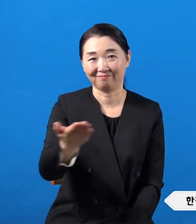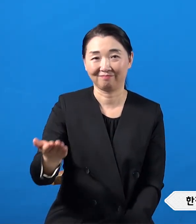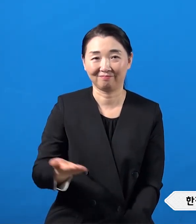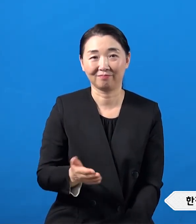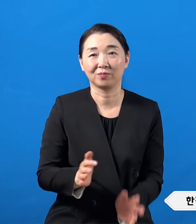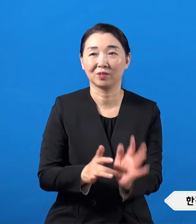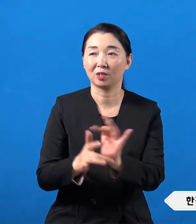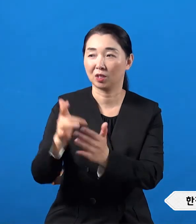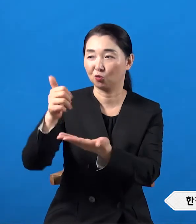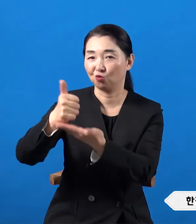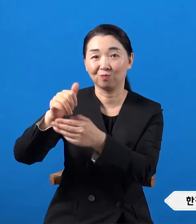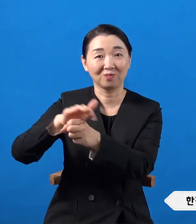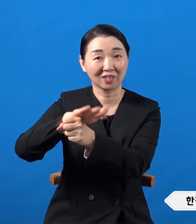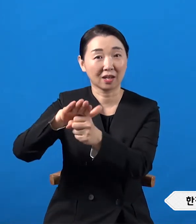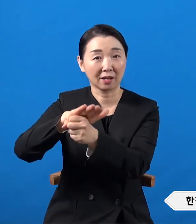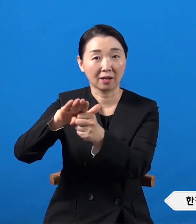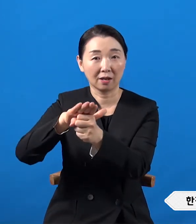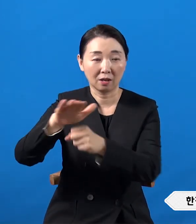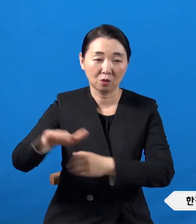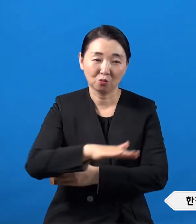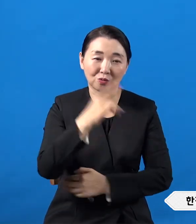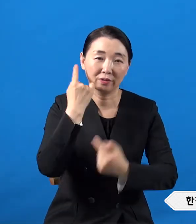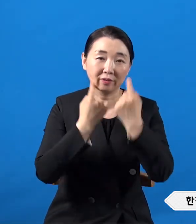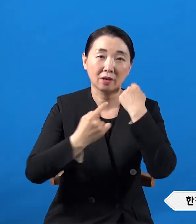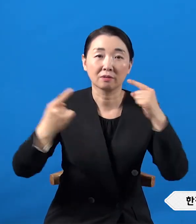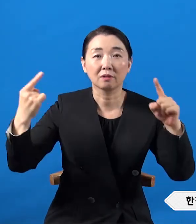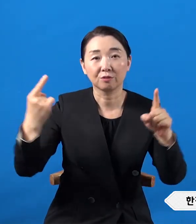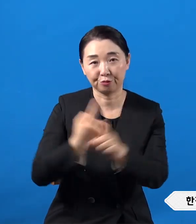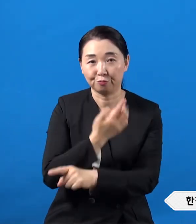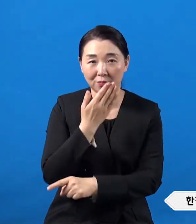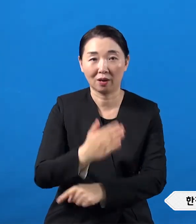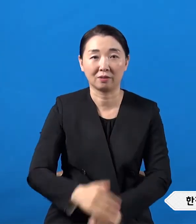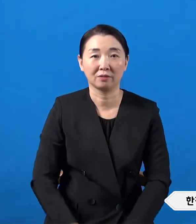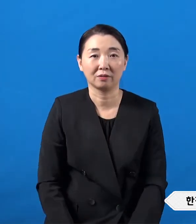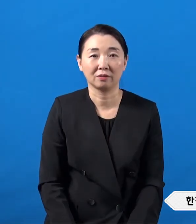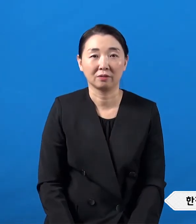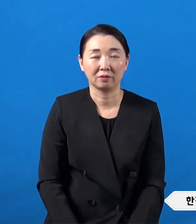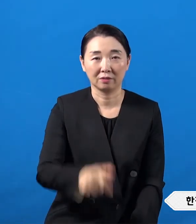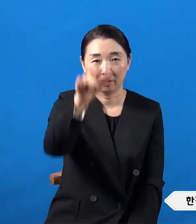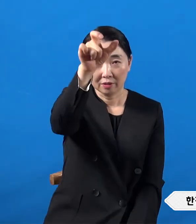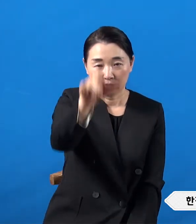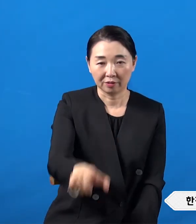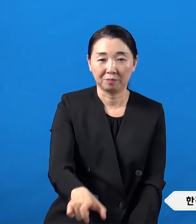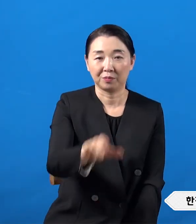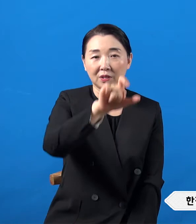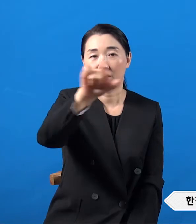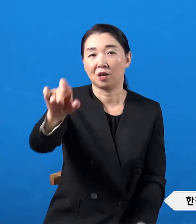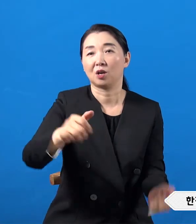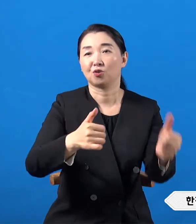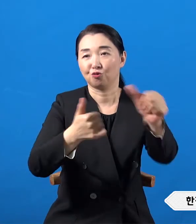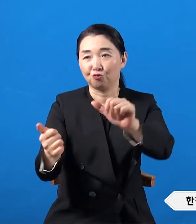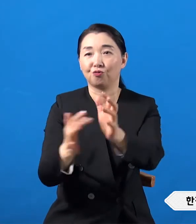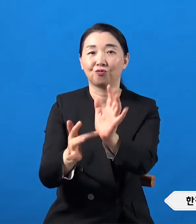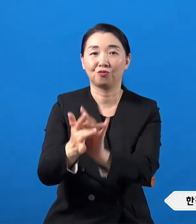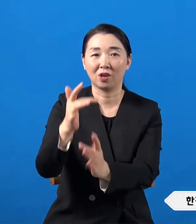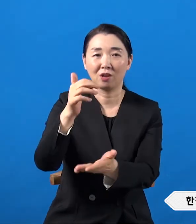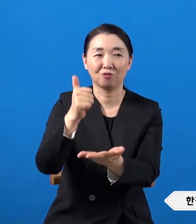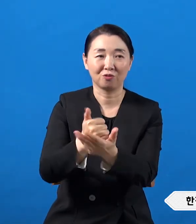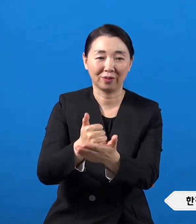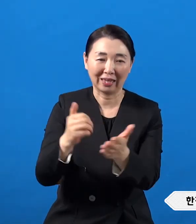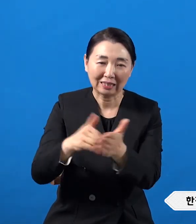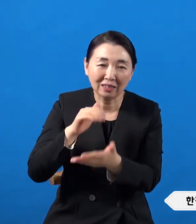여러분, 예수님의 사랑이 우리의 상처를 치유할 수 있습니다. 십자가에서 죽어주신 그